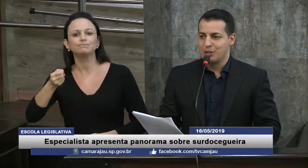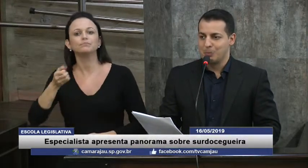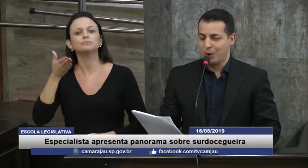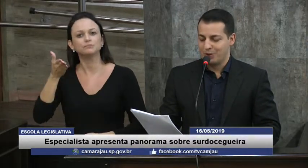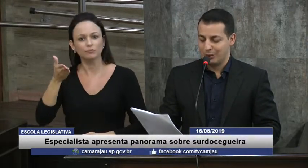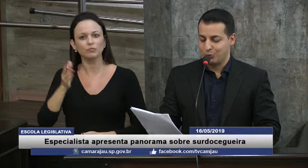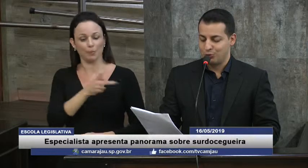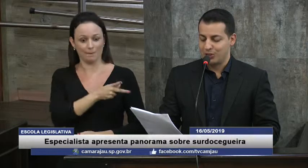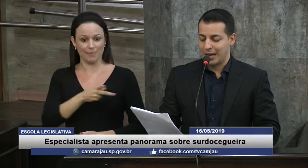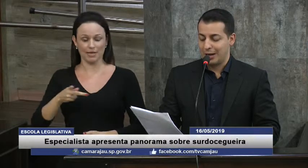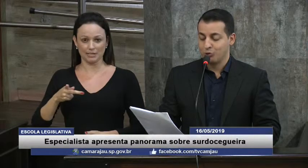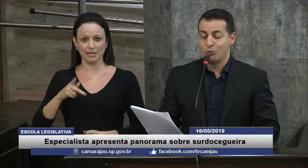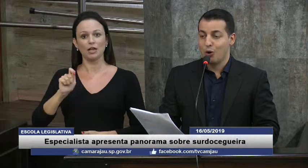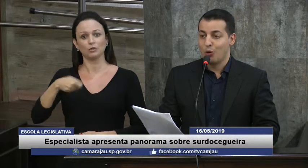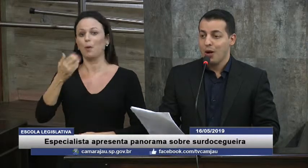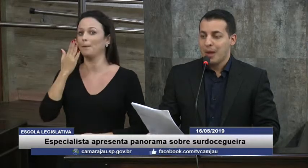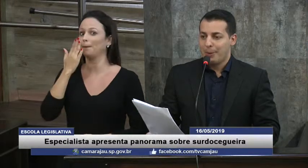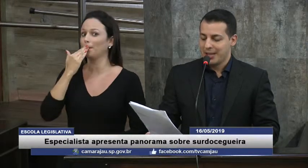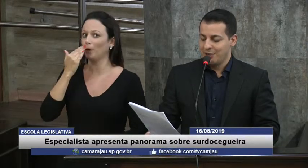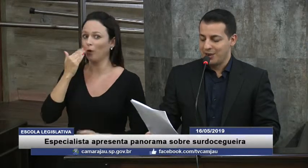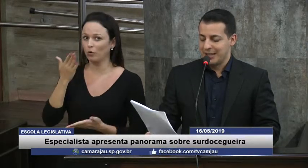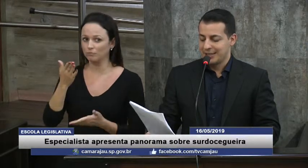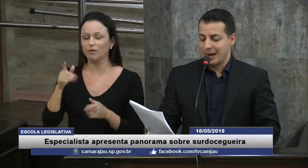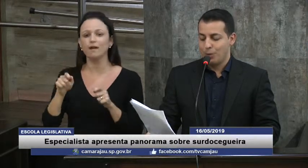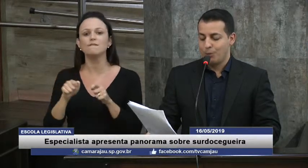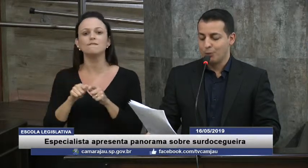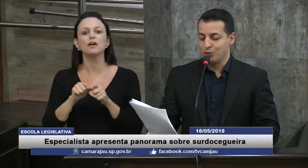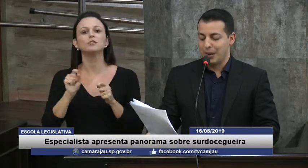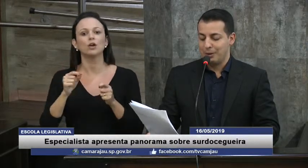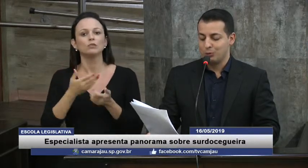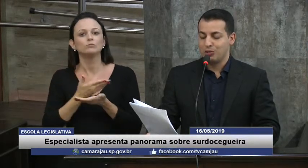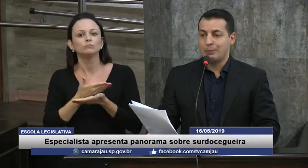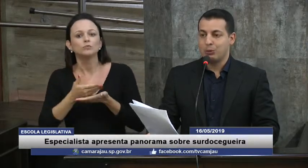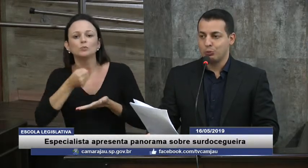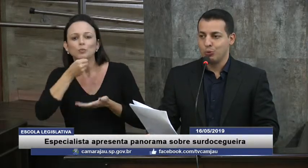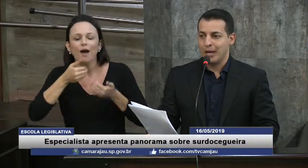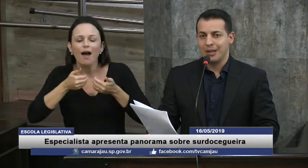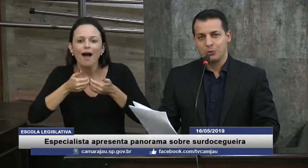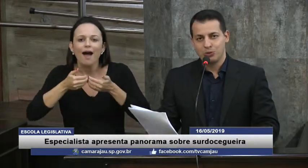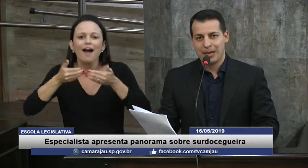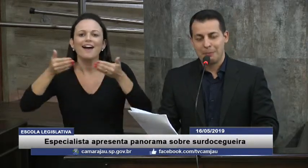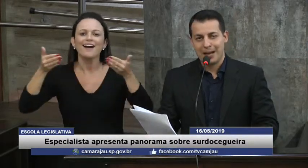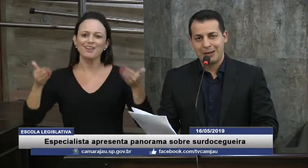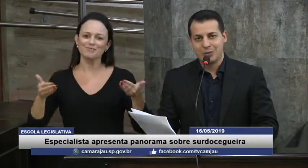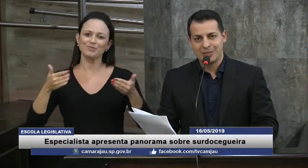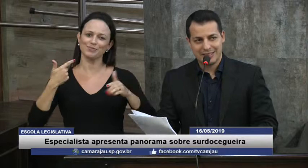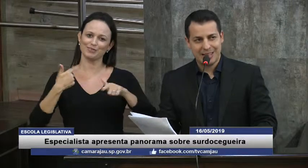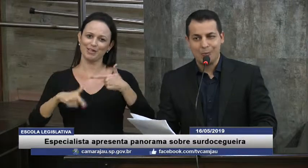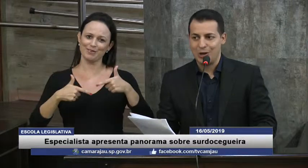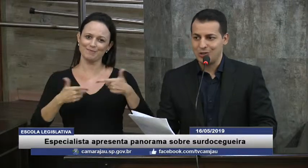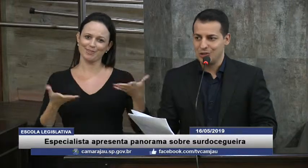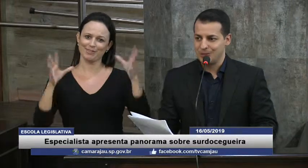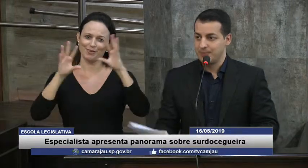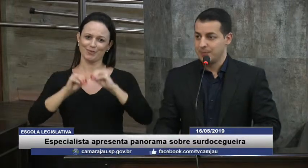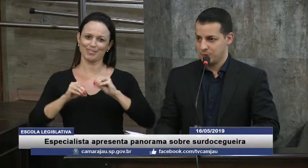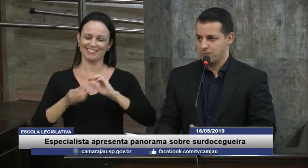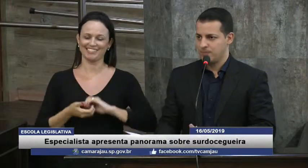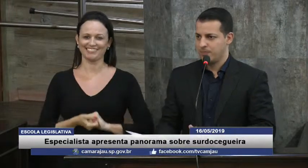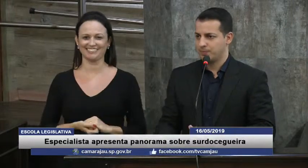Câmara Municipal, o vereador José Carlos Borgo, para que faça o pronunciamento de abertura dos trabalhos desta